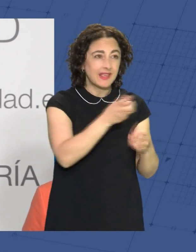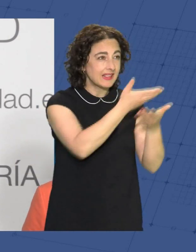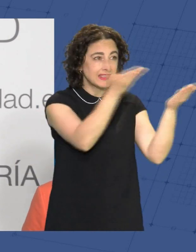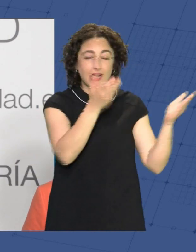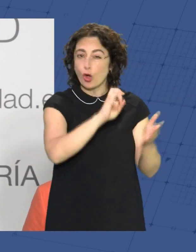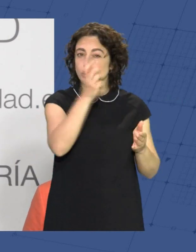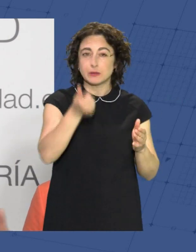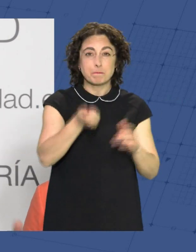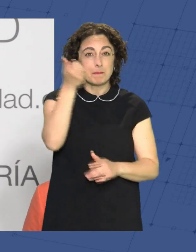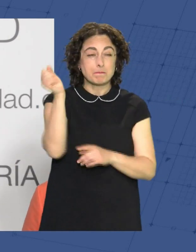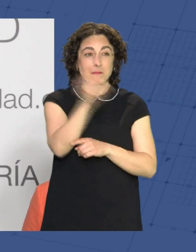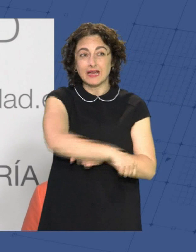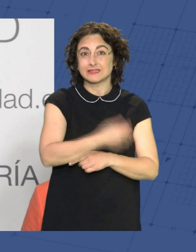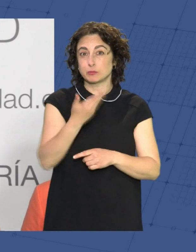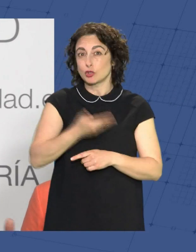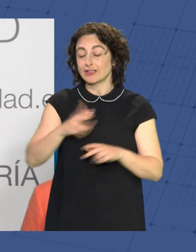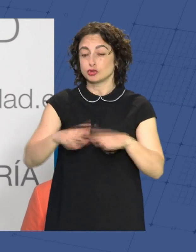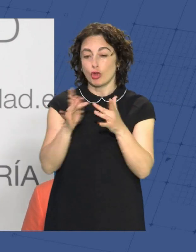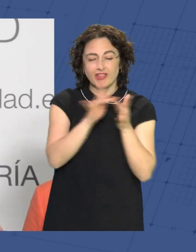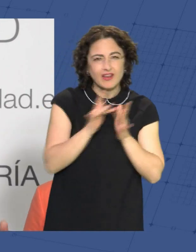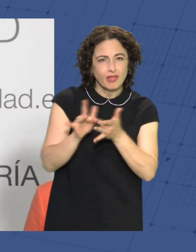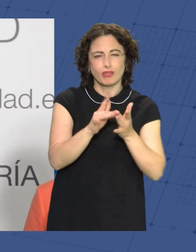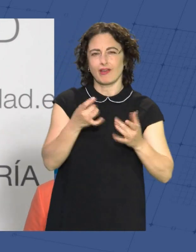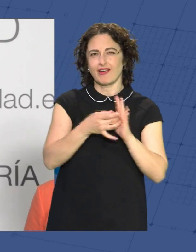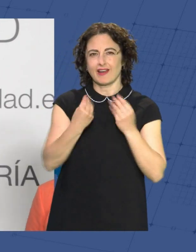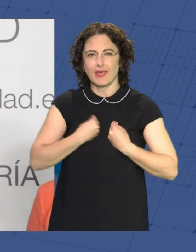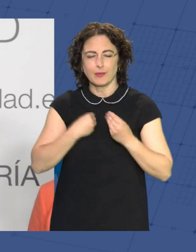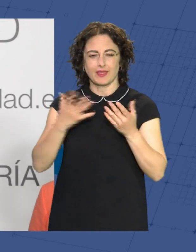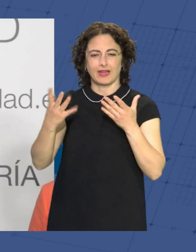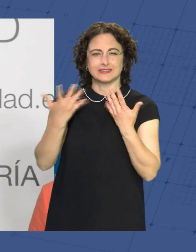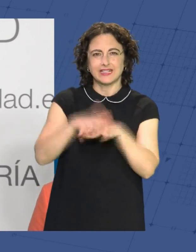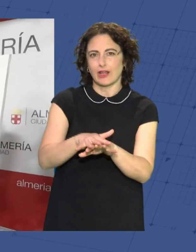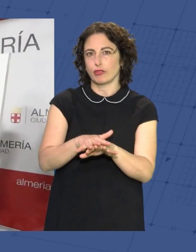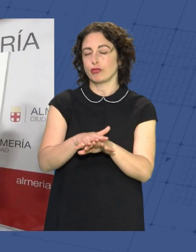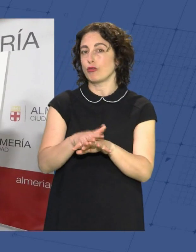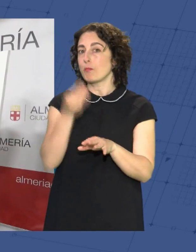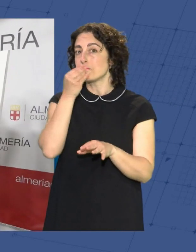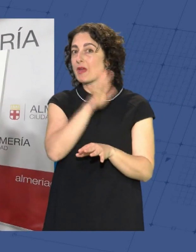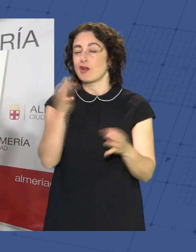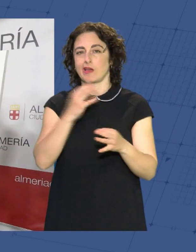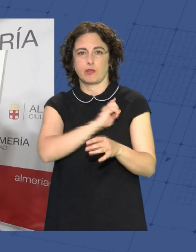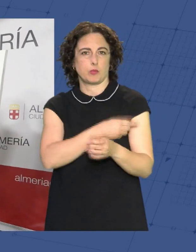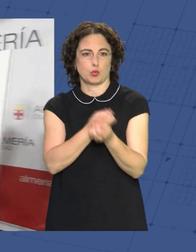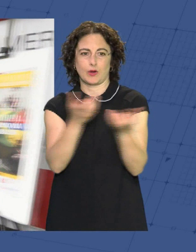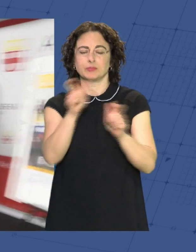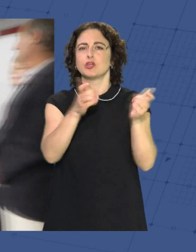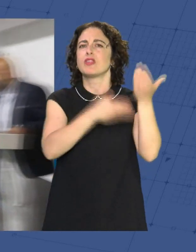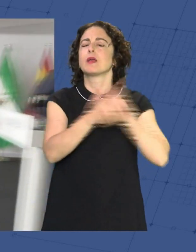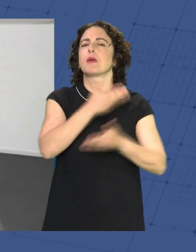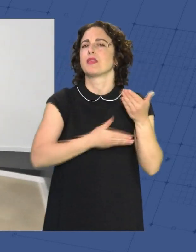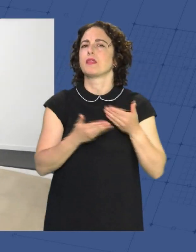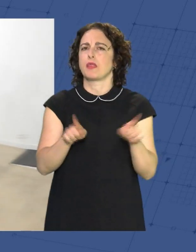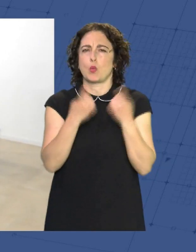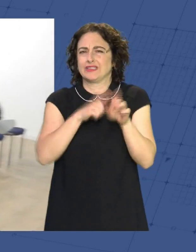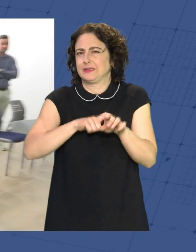importante que forzca la socialización la calidad de vida la integración que la práctica de personas para cualquier persona con discapacidad del tipo que